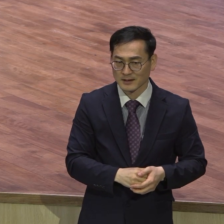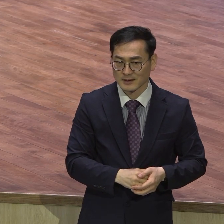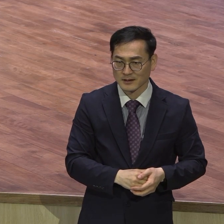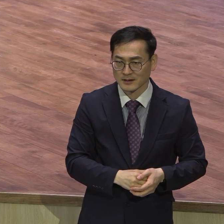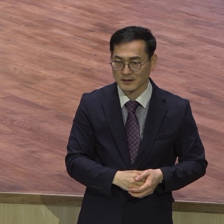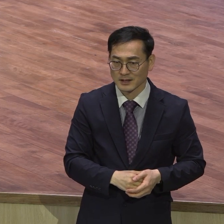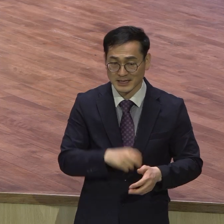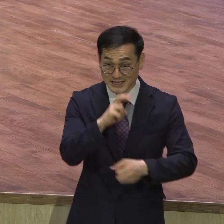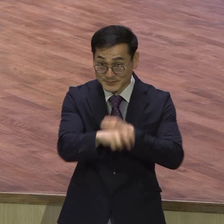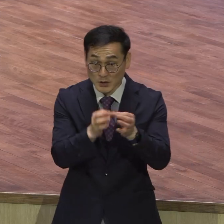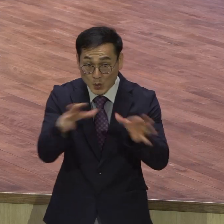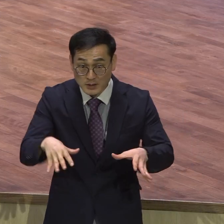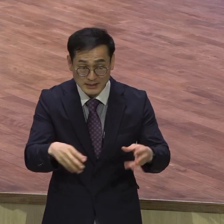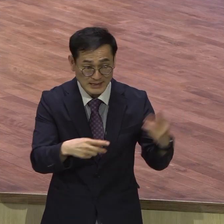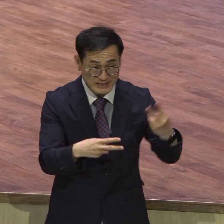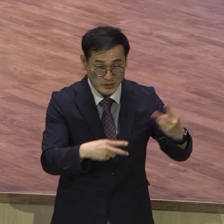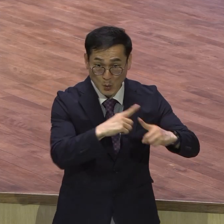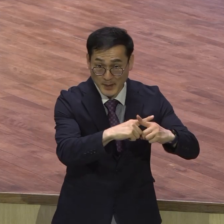어디 갔냐 모르겠어요